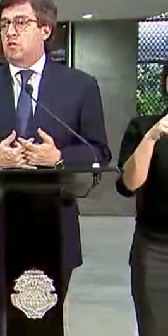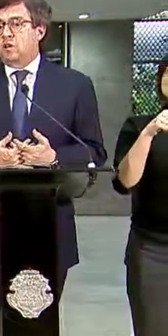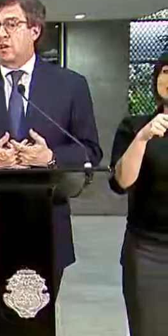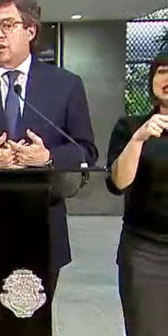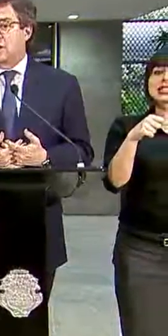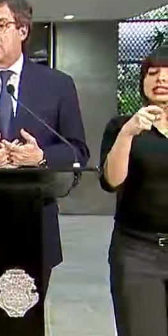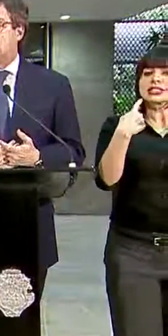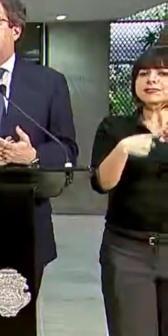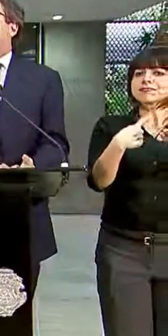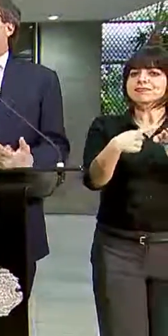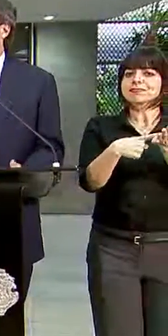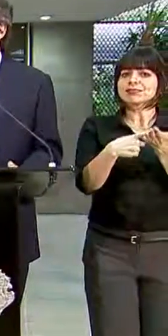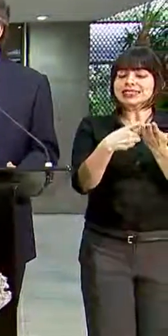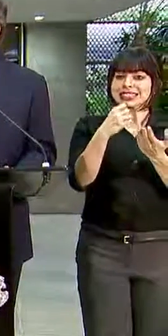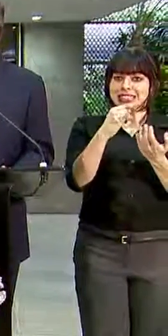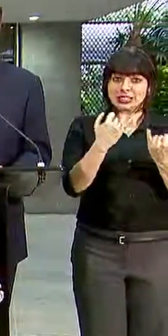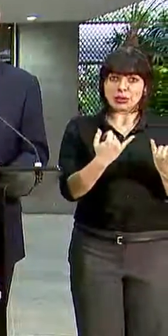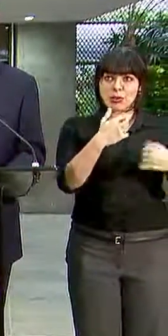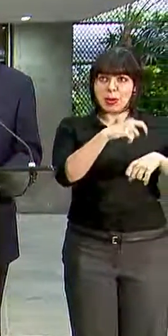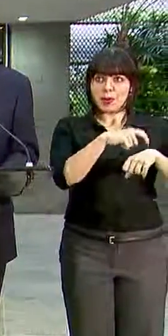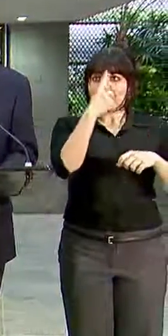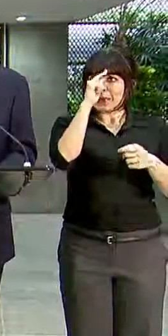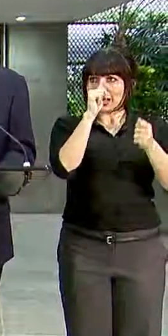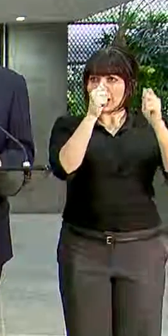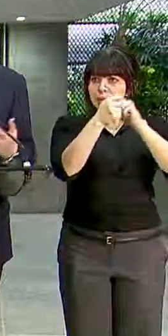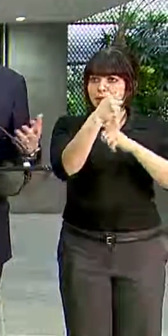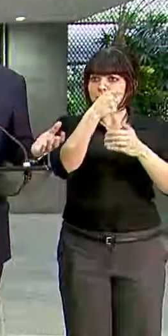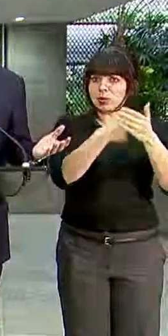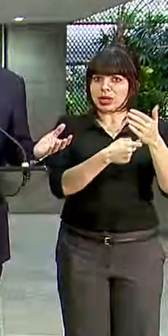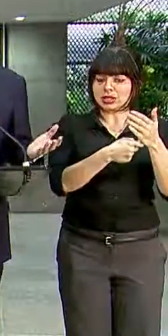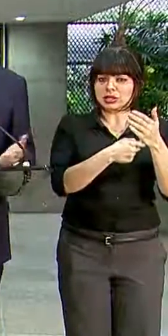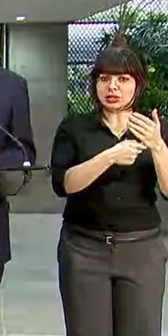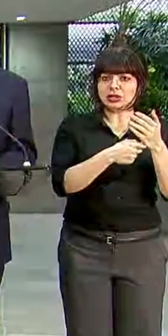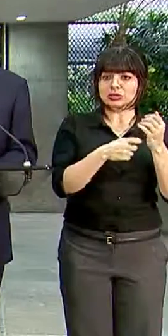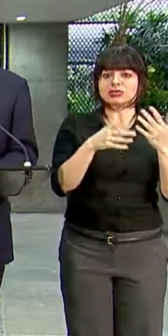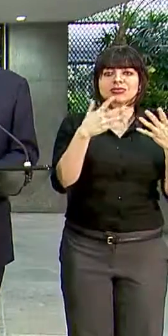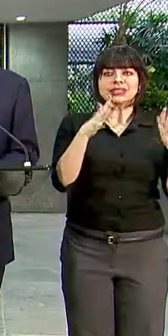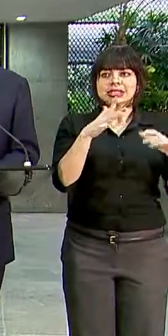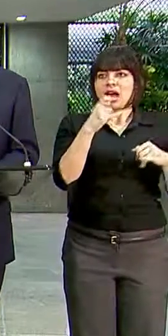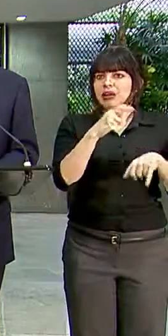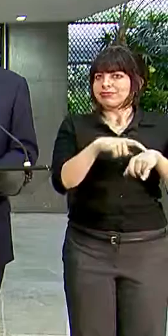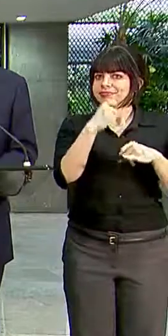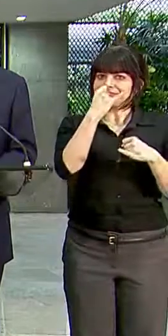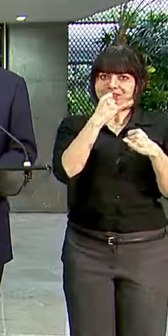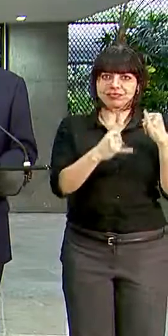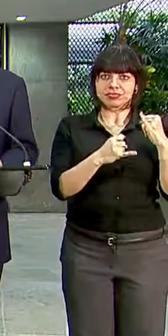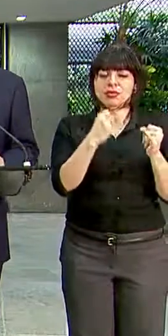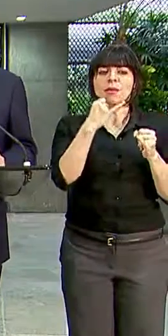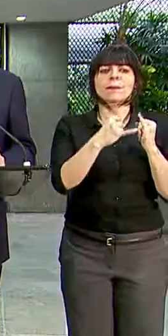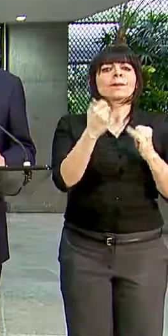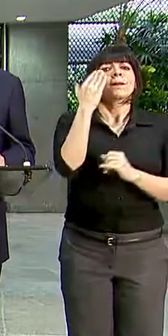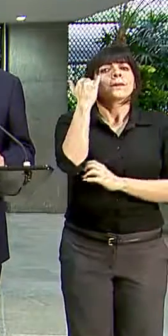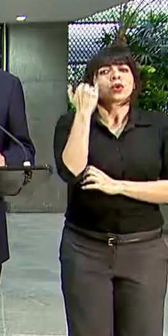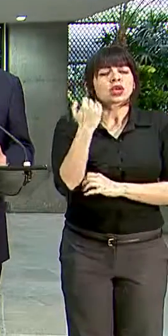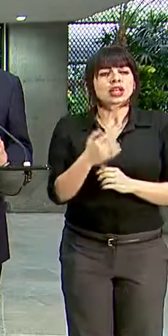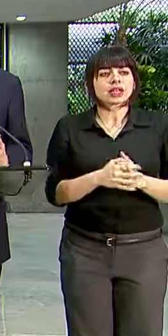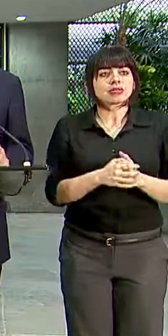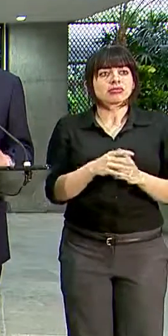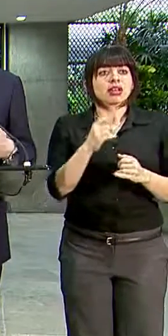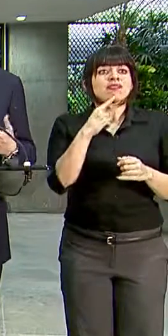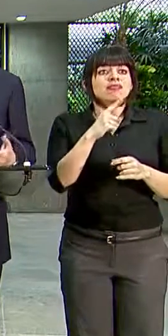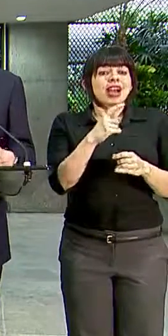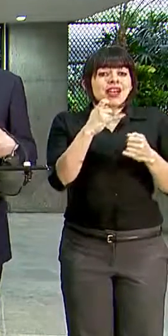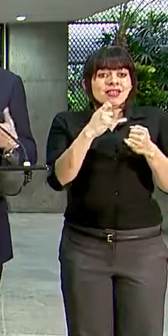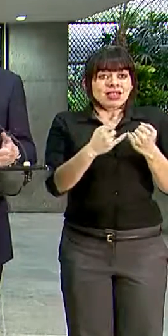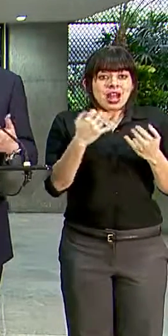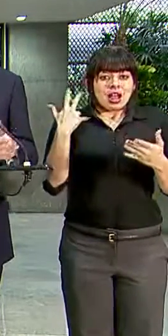discutiendo si este es el momento para la reforma, ese espacio yo creo que se acabó. Y se acabó porque finalmente